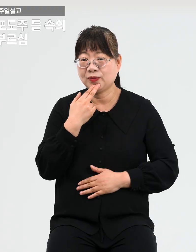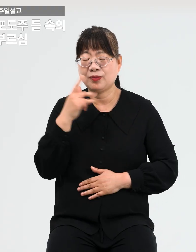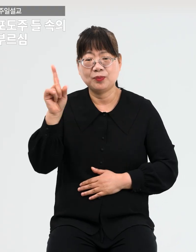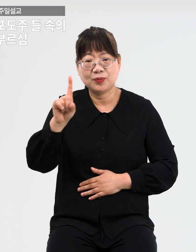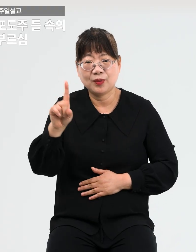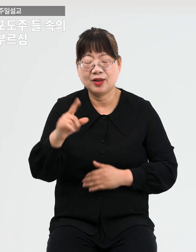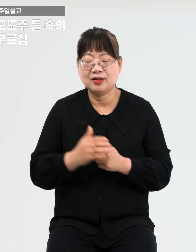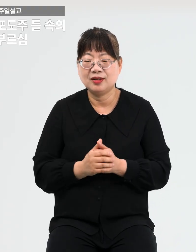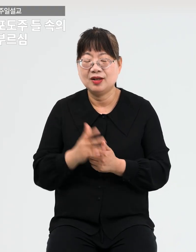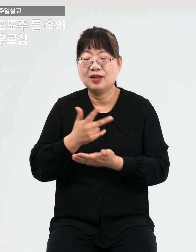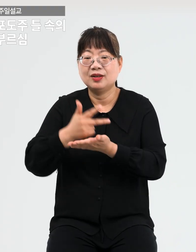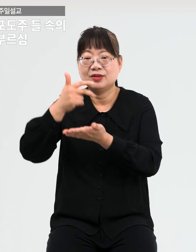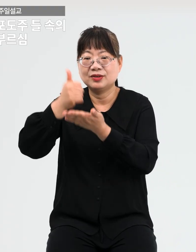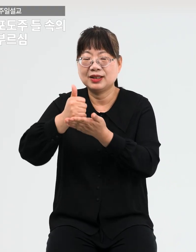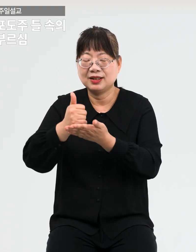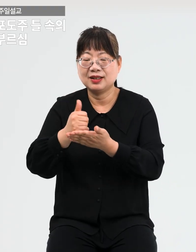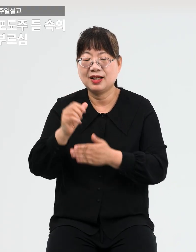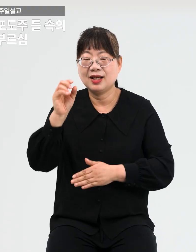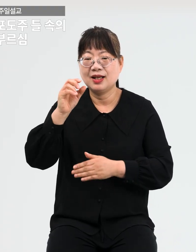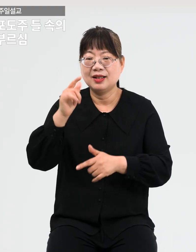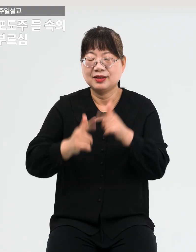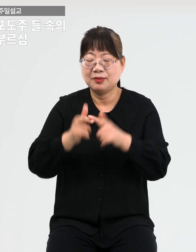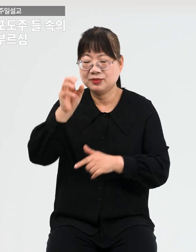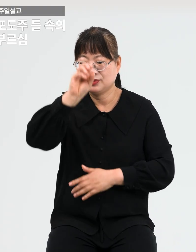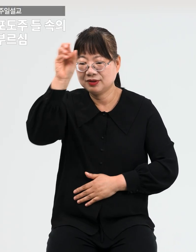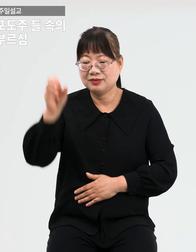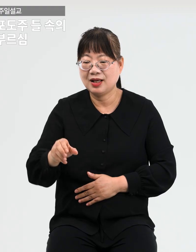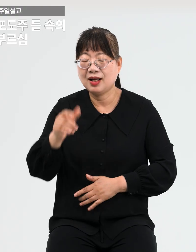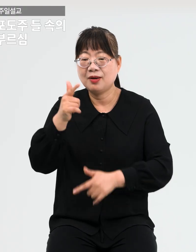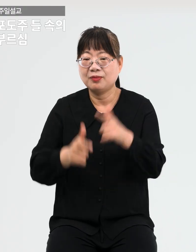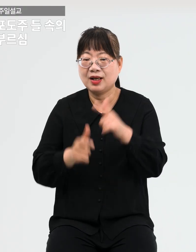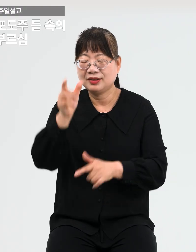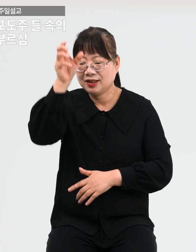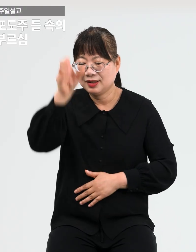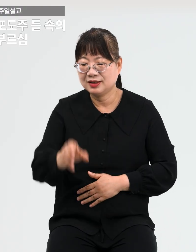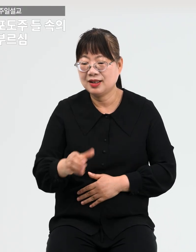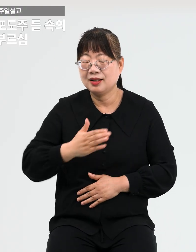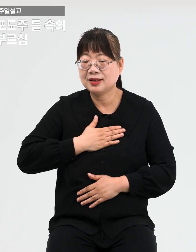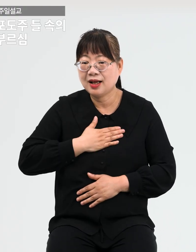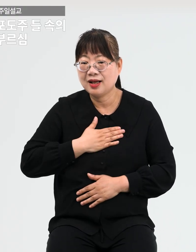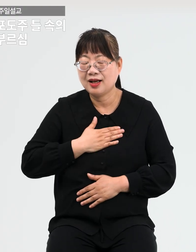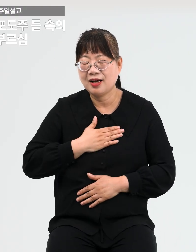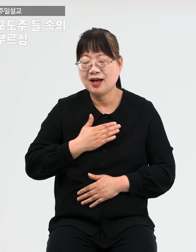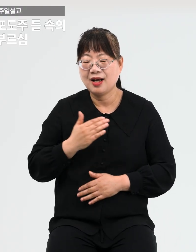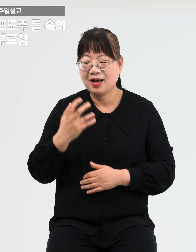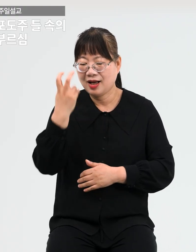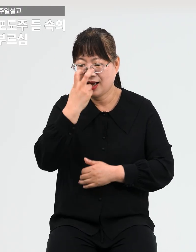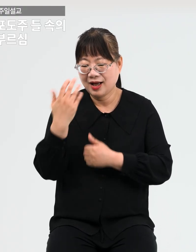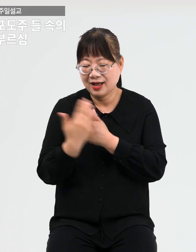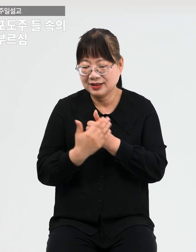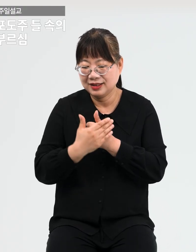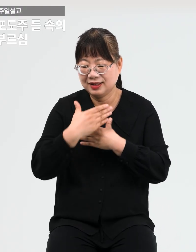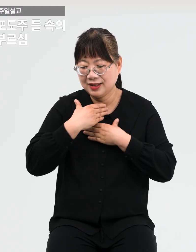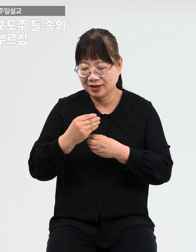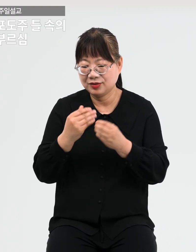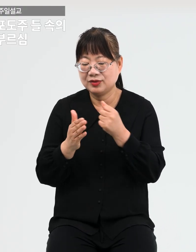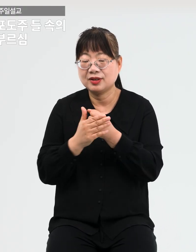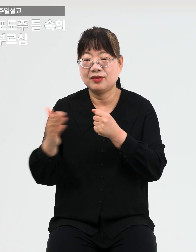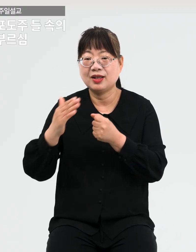것은 주의 지팡이와 막대기가 나를 안위하시기 때문이다.